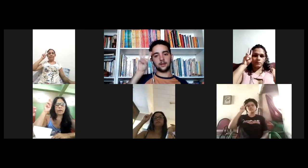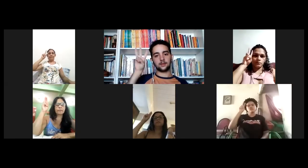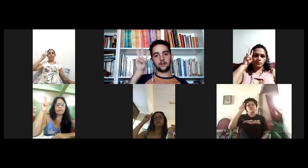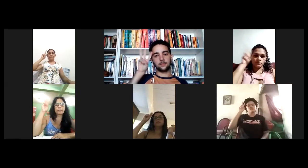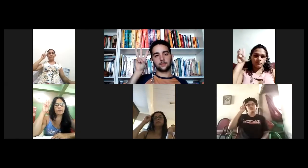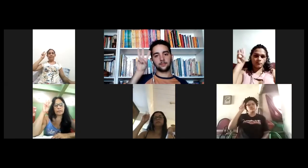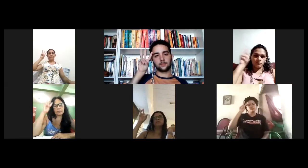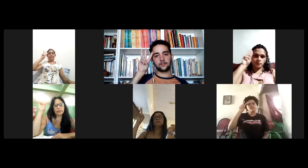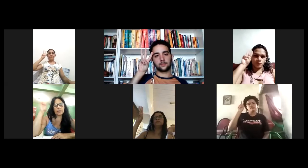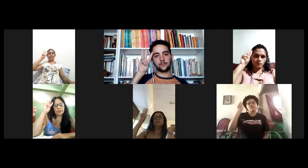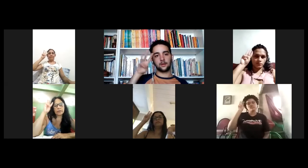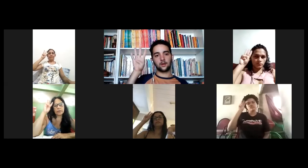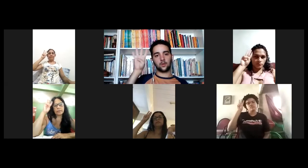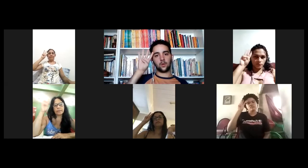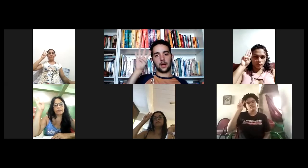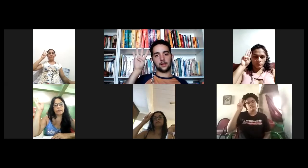terça,